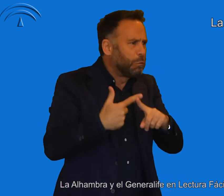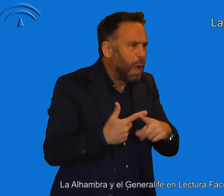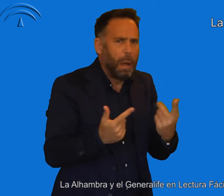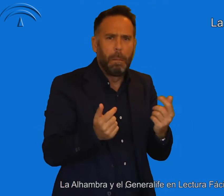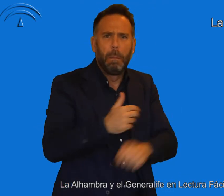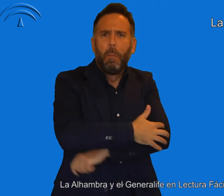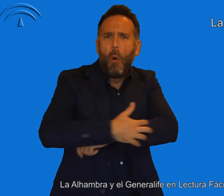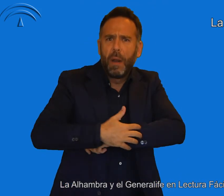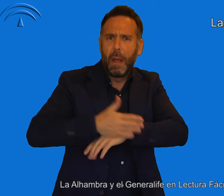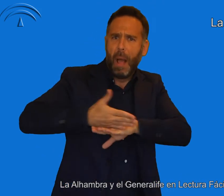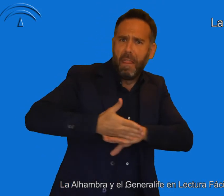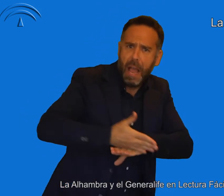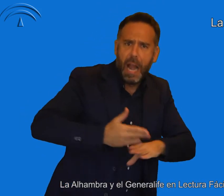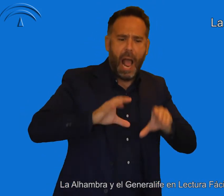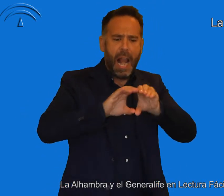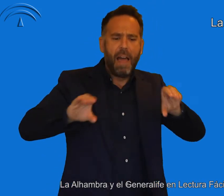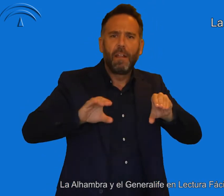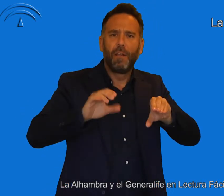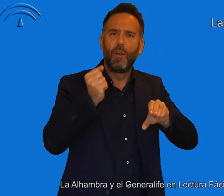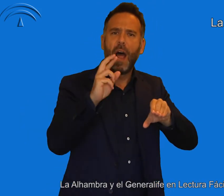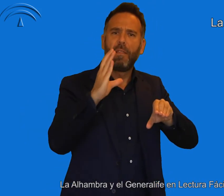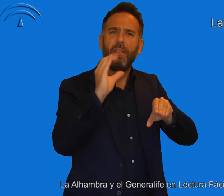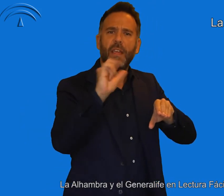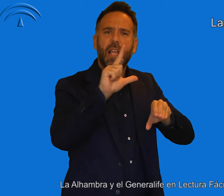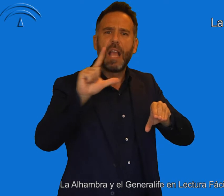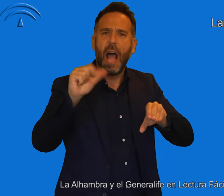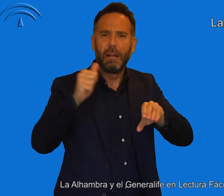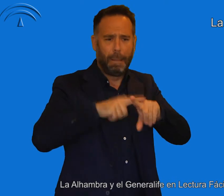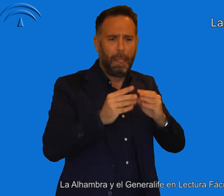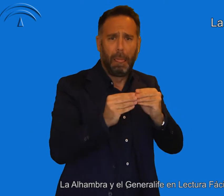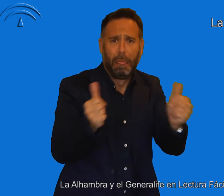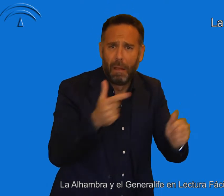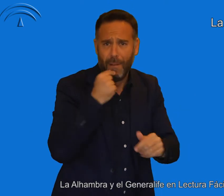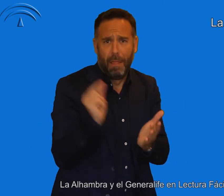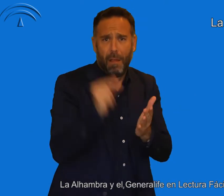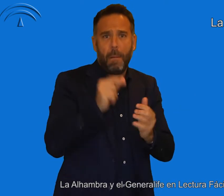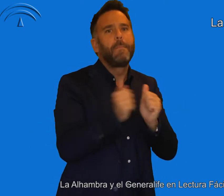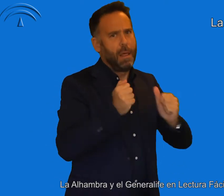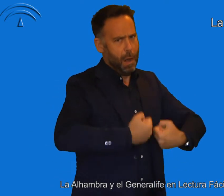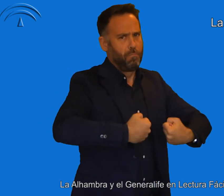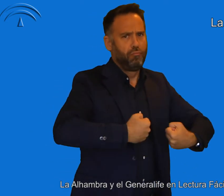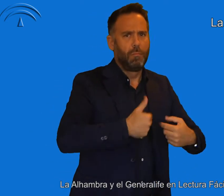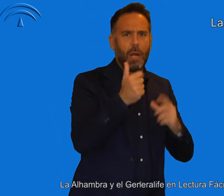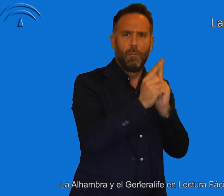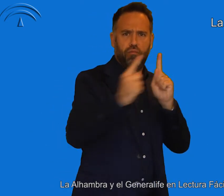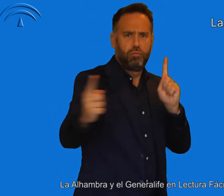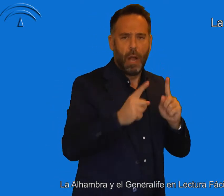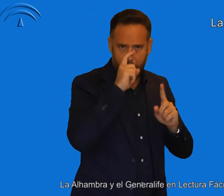intimidad. Lo hacían con materiales pobres, madera y ladrillos de arcilla, menos duraderos que la